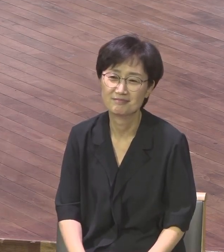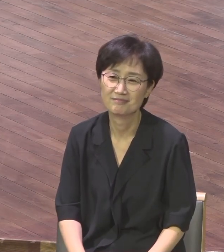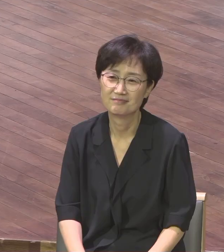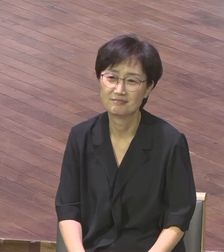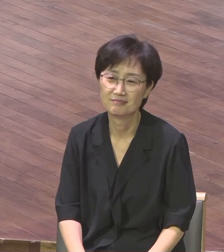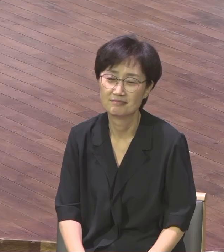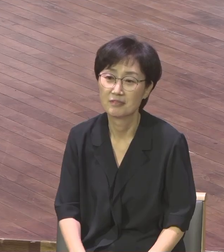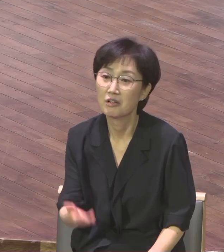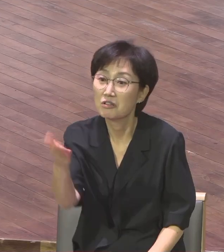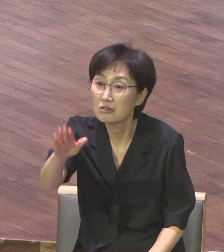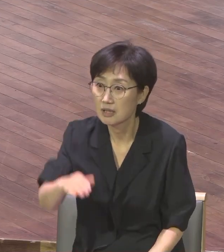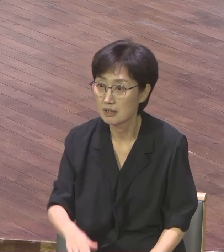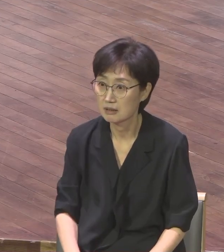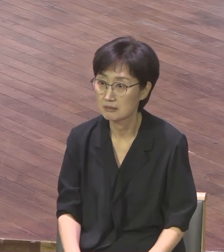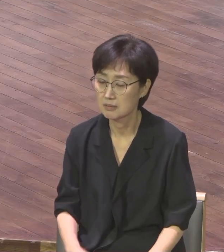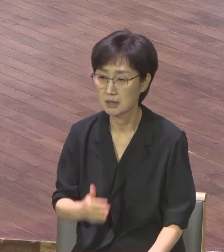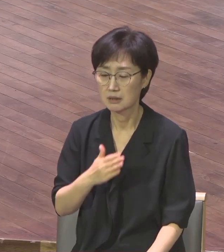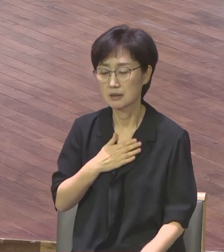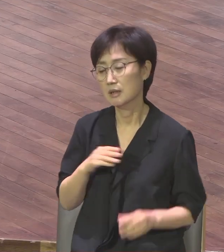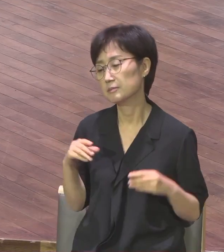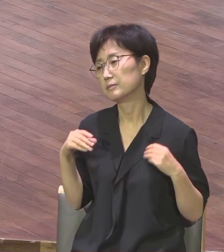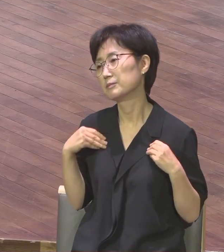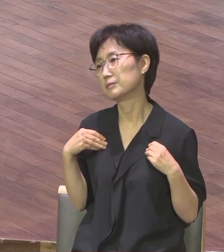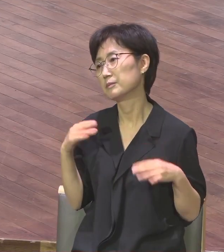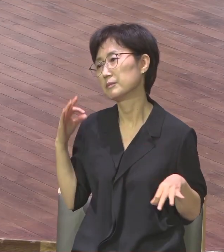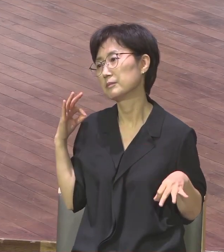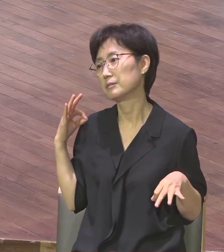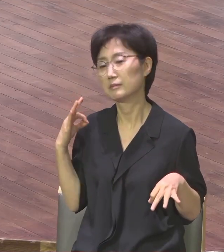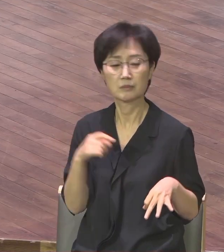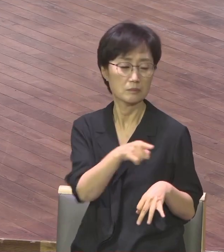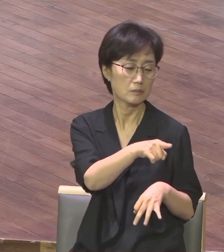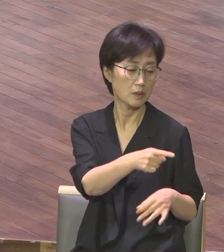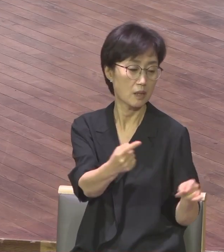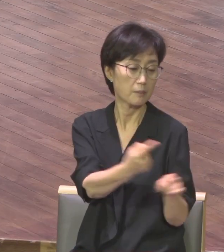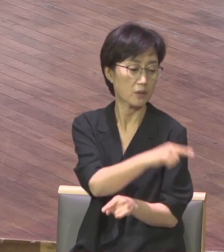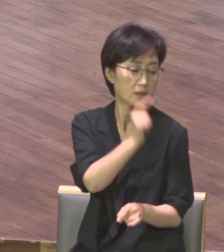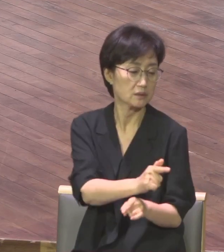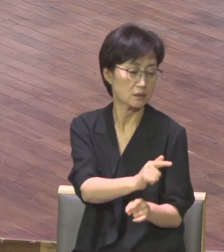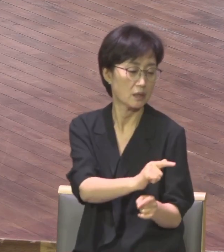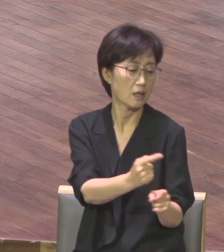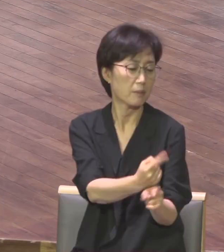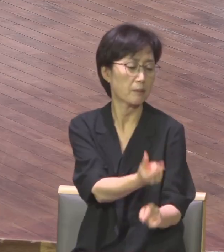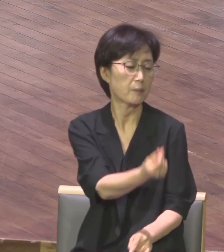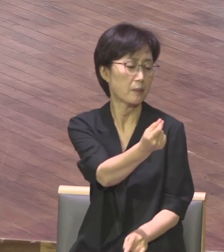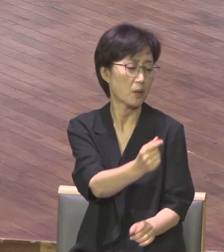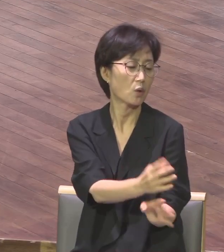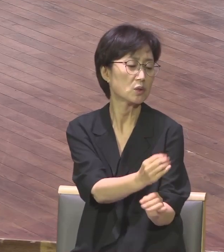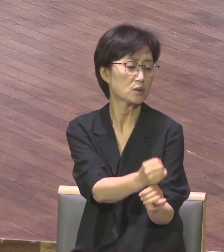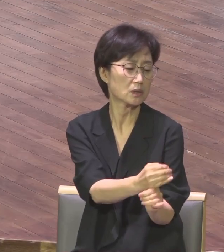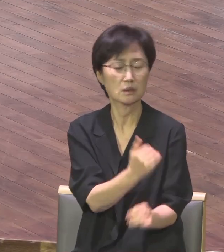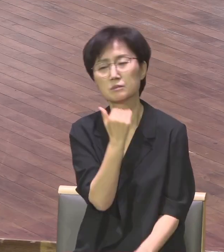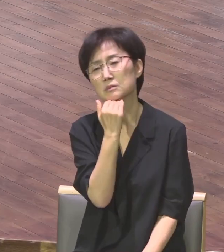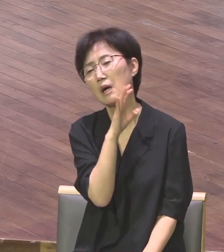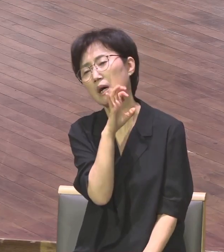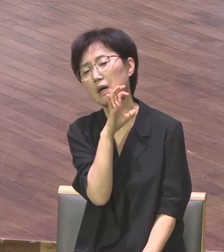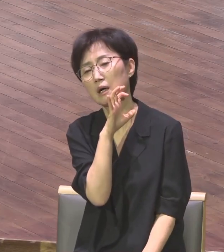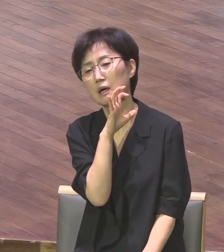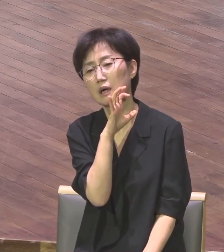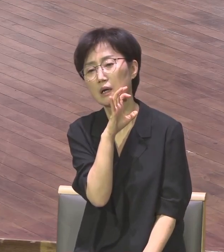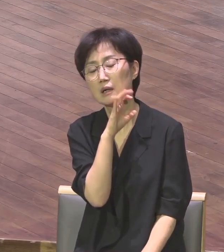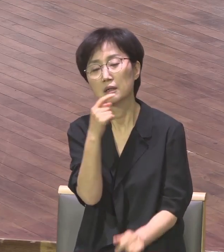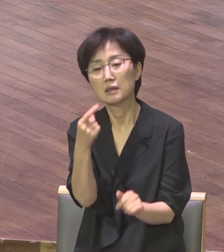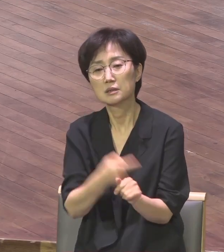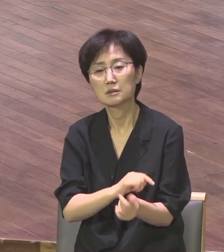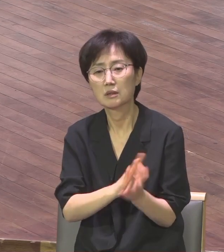나는 가만히 있고 다른 사람 바뀌기를 바랍니까? 그래서 변화가 없는